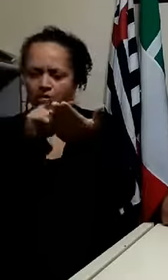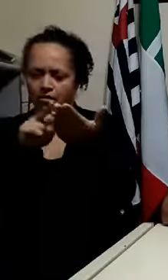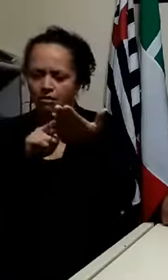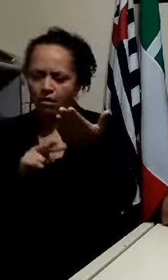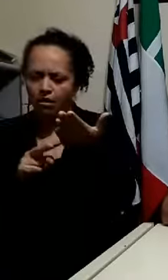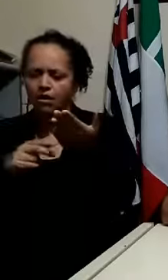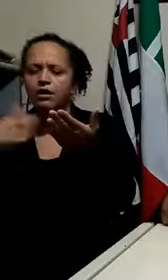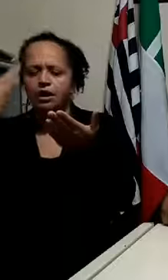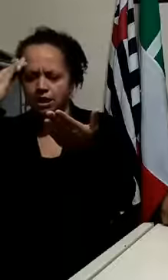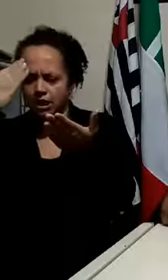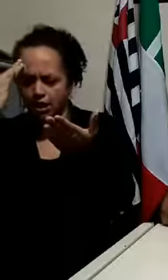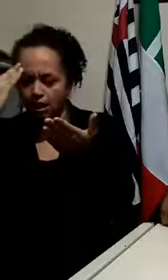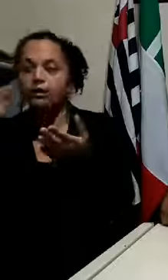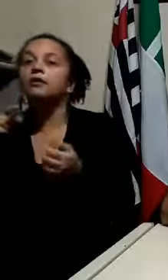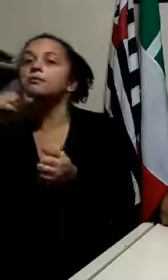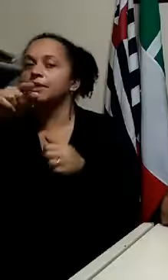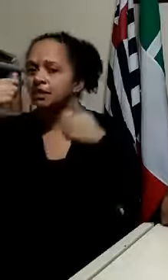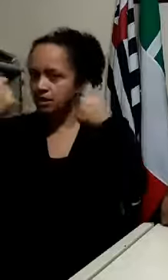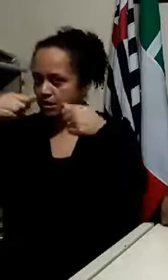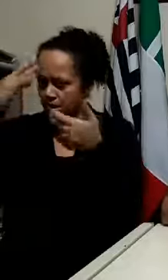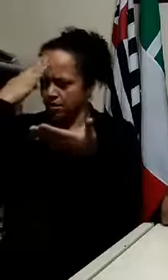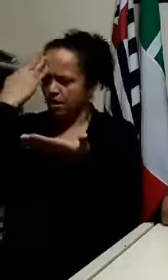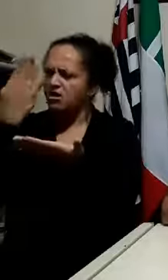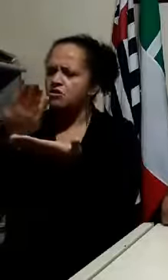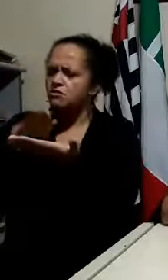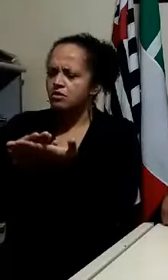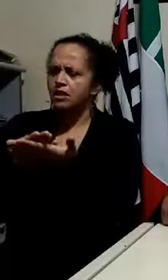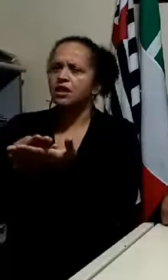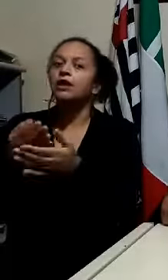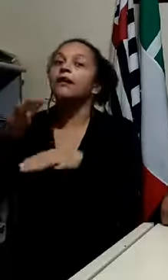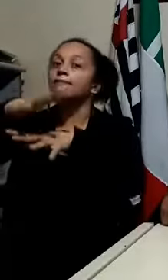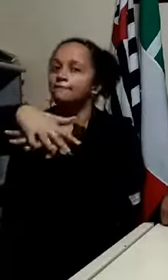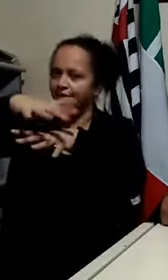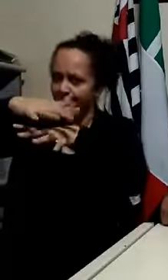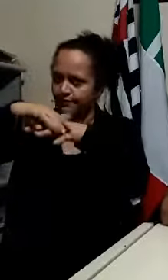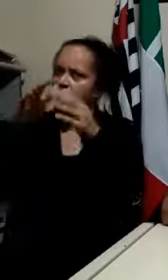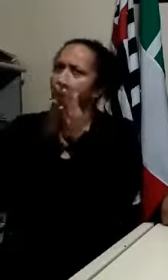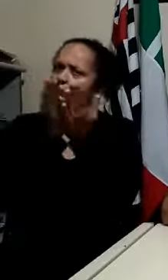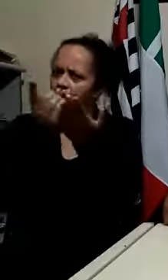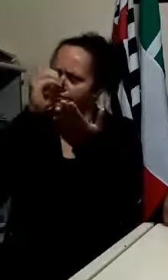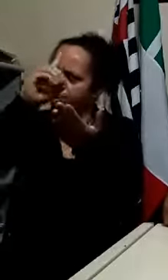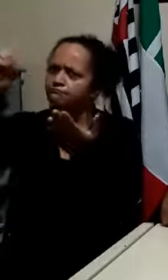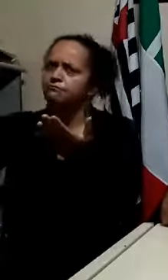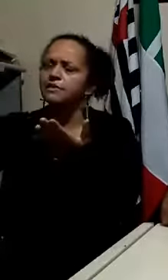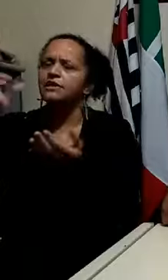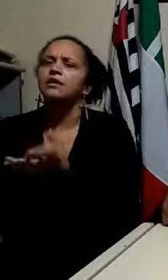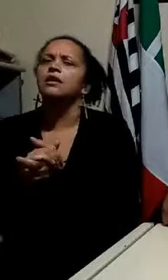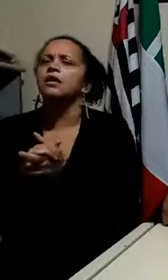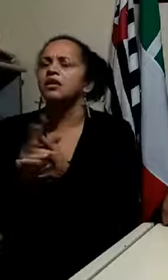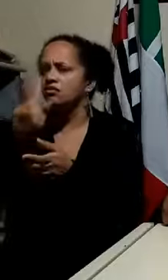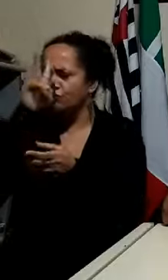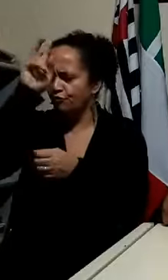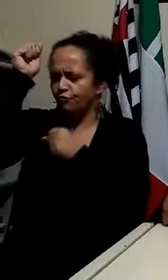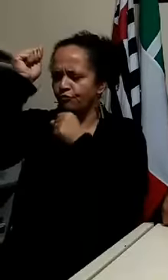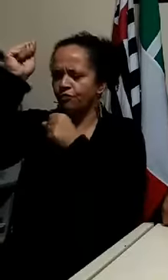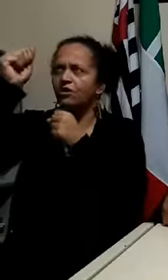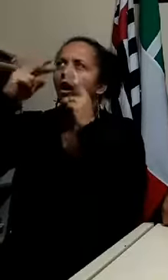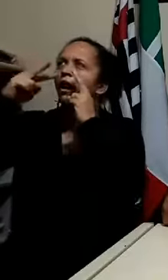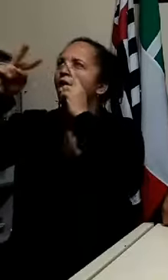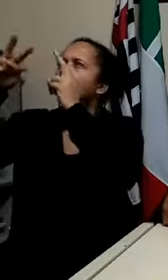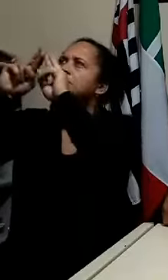de Deus, adquirir uma forte visão da eternidade, desenvolver valores